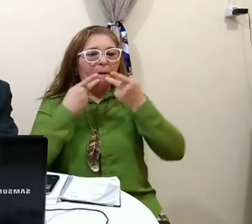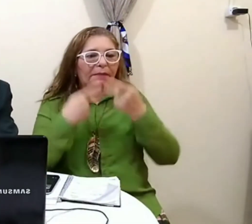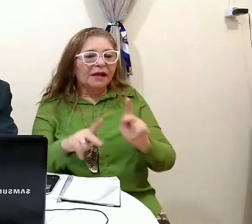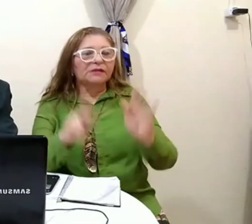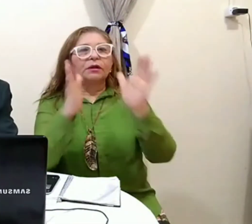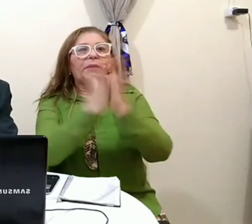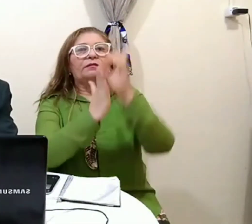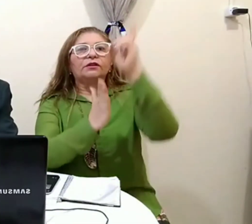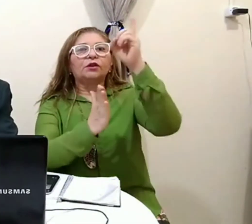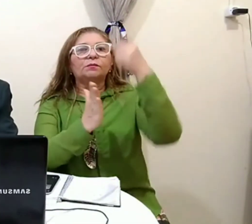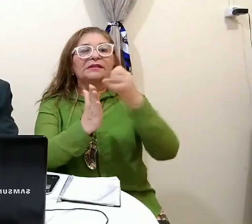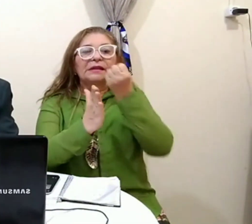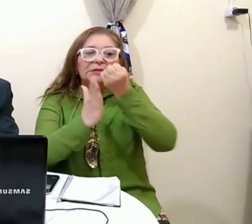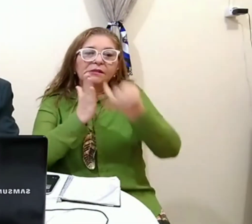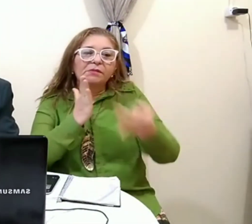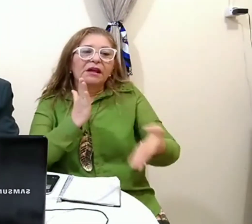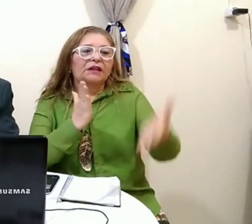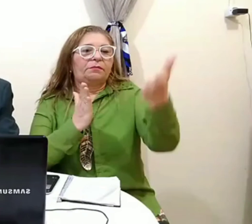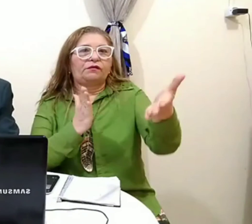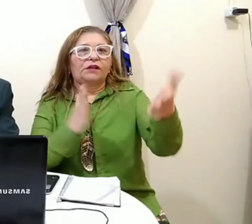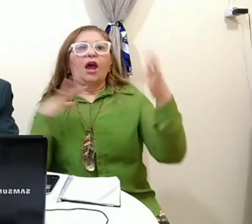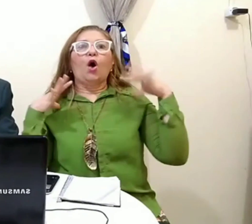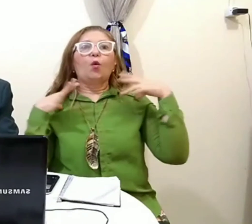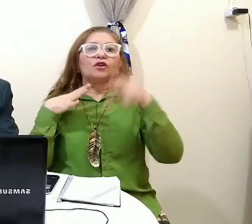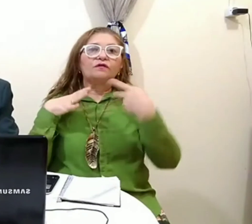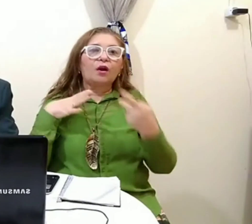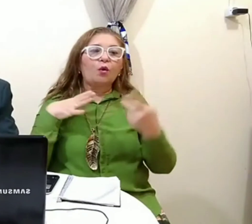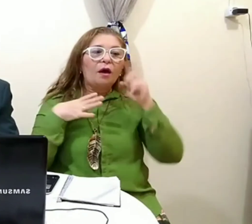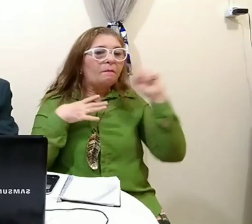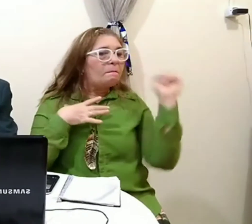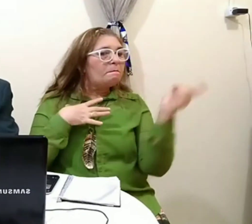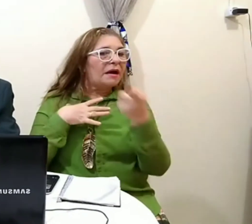palavra. E então o anjo disse: manda